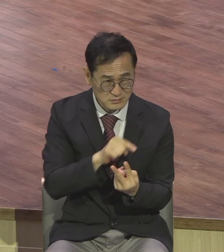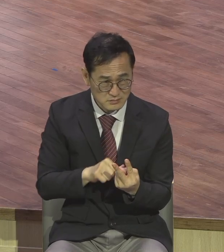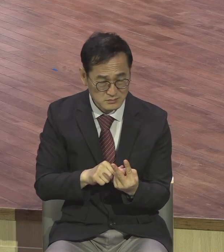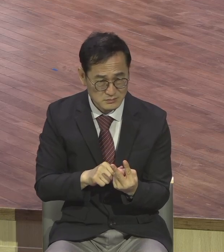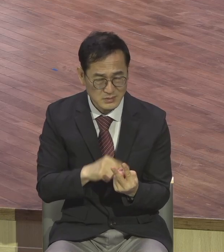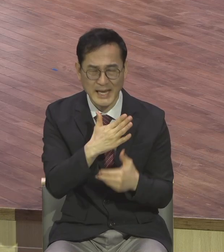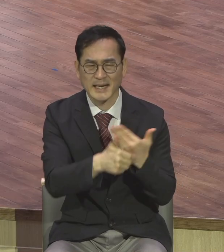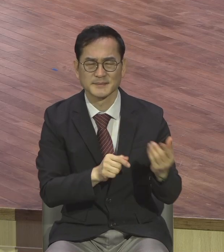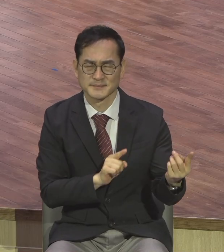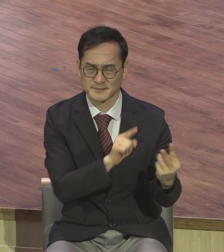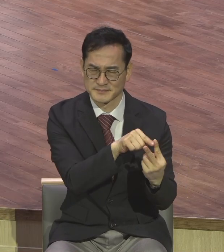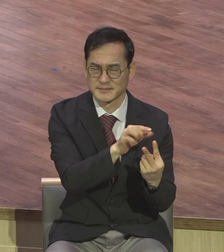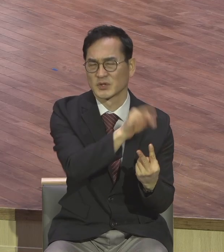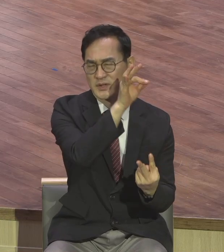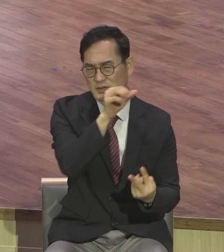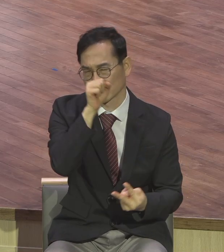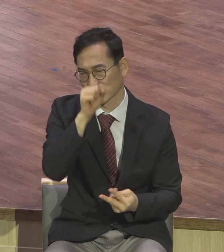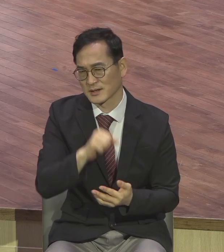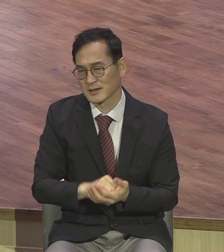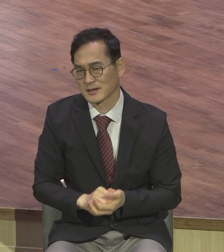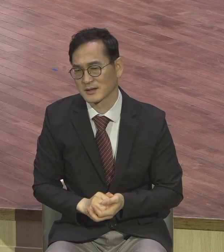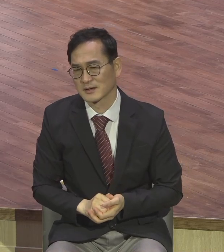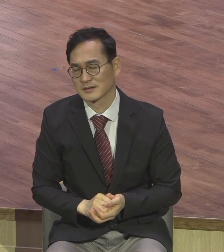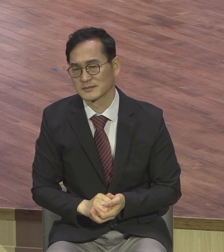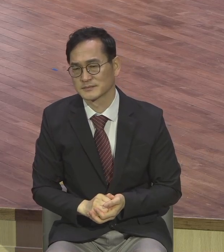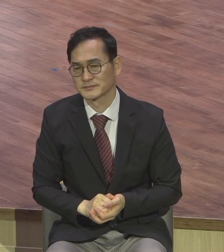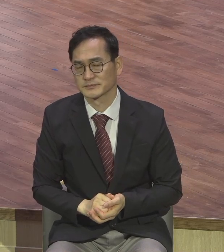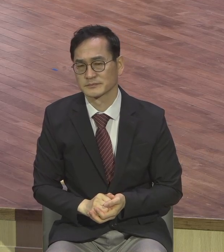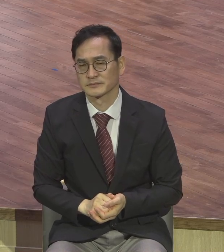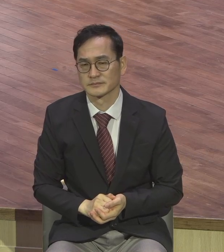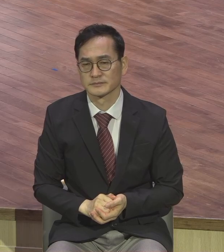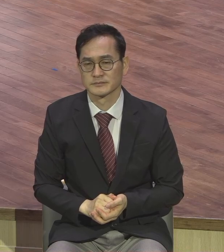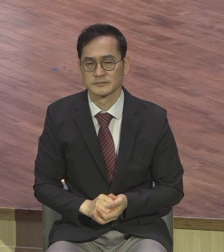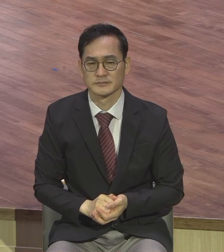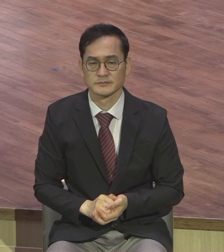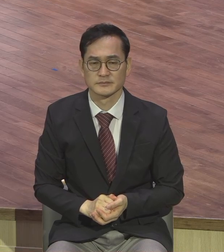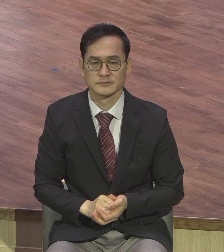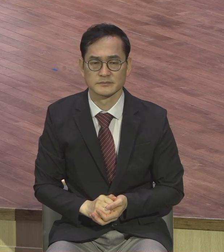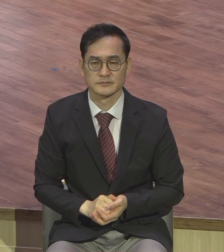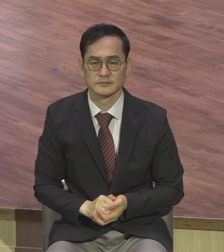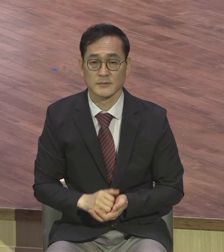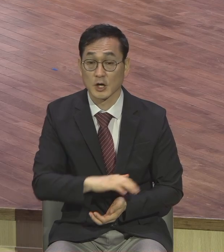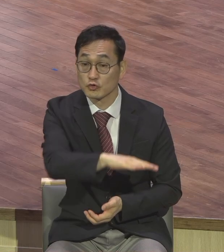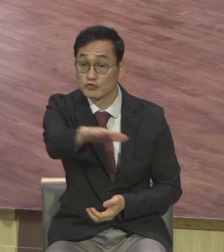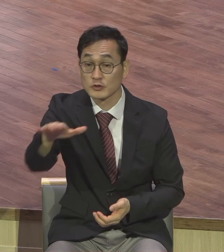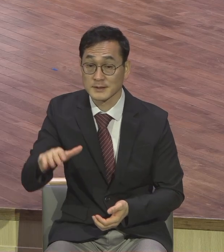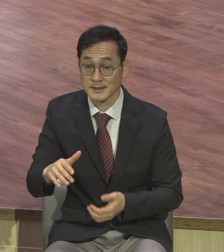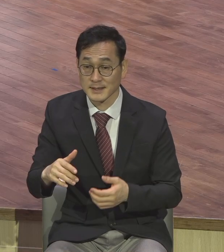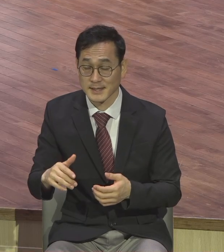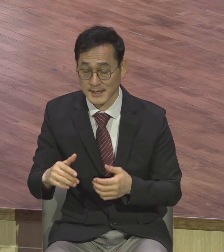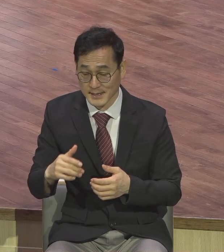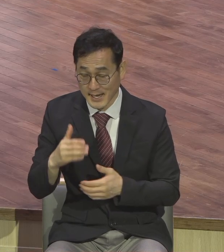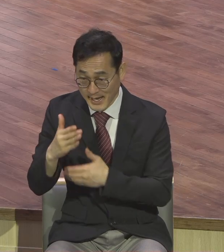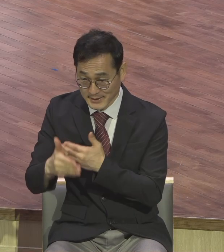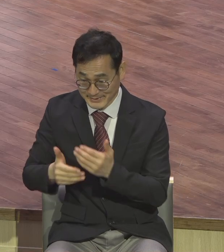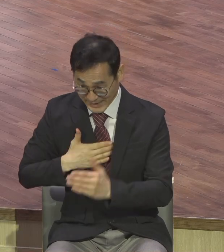항상 자기 중심적 생각에서 하나님 중심 생각으로 옮기는 것이